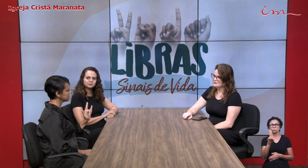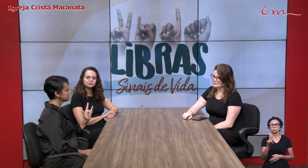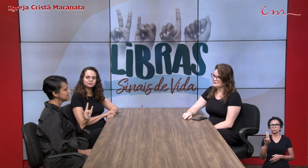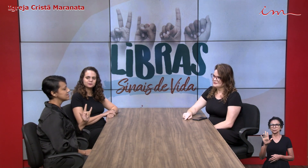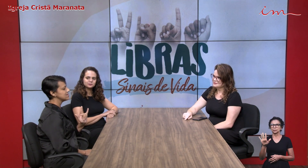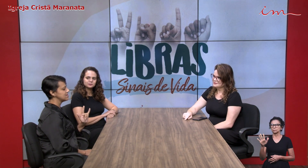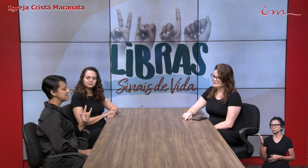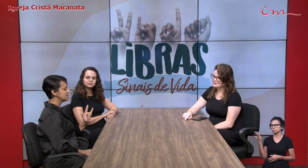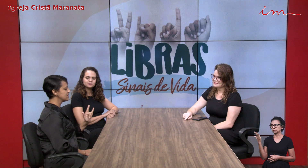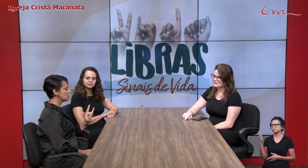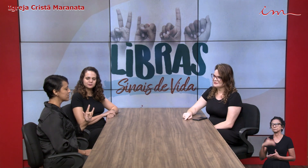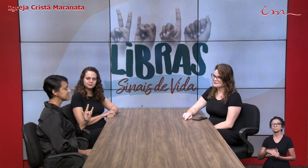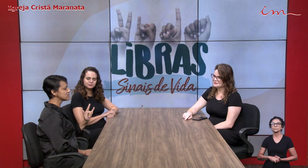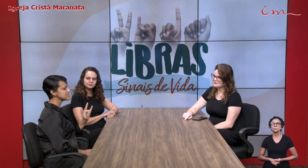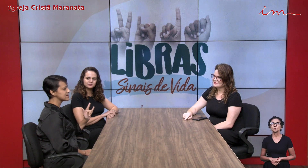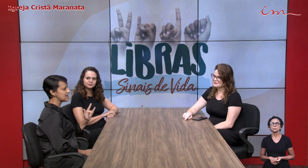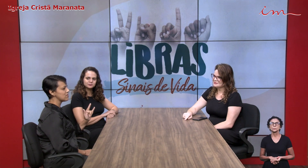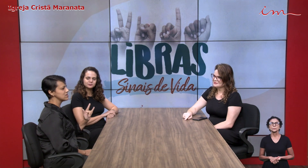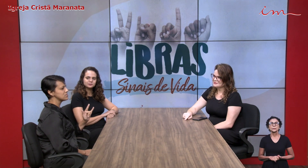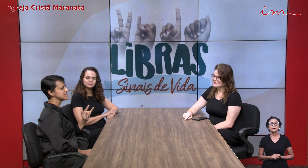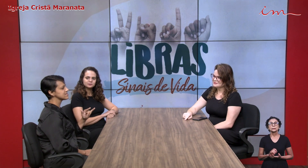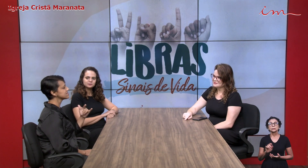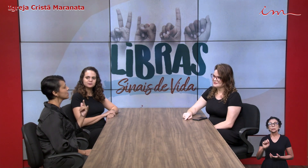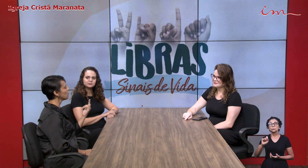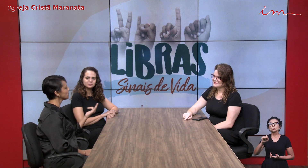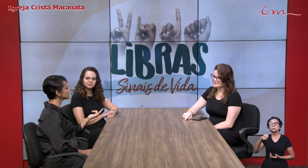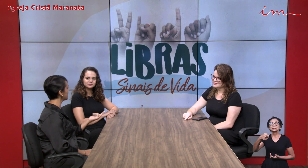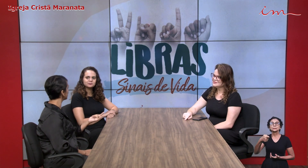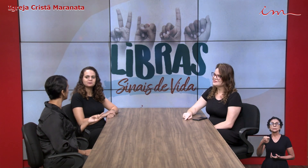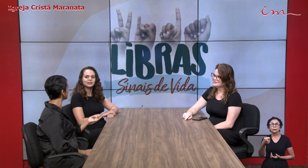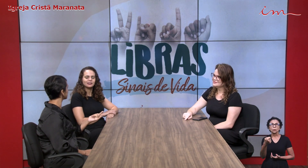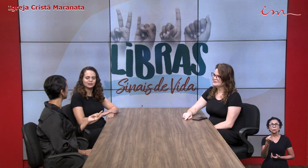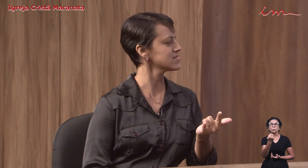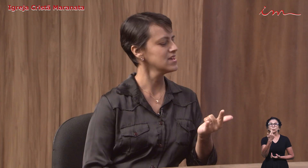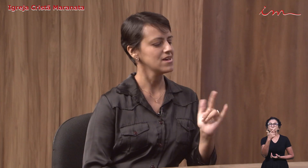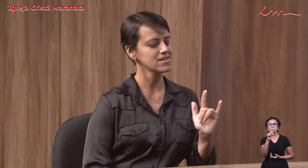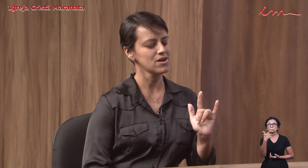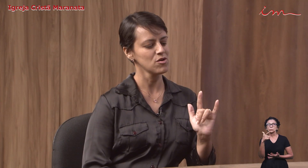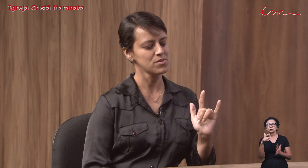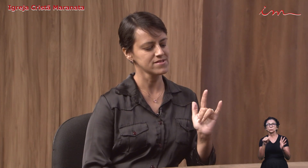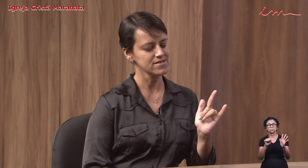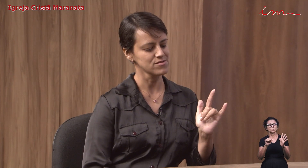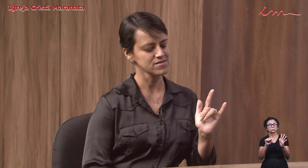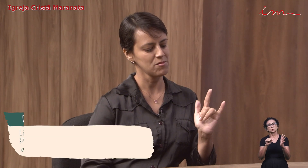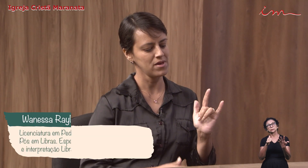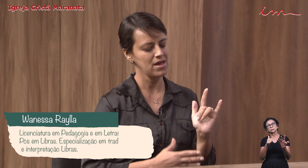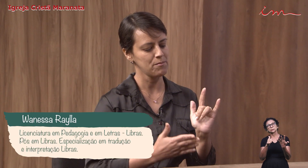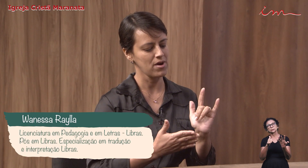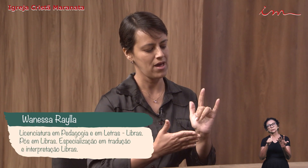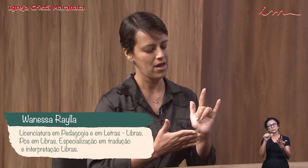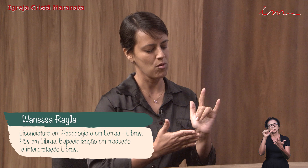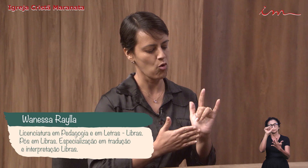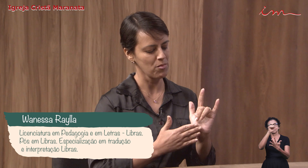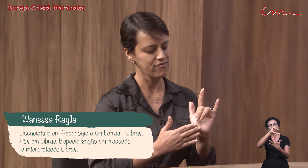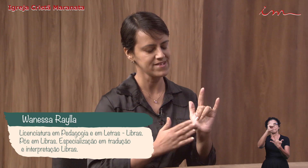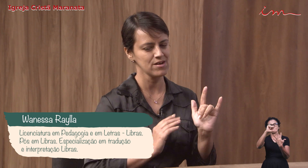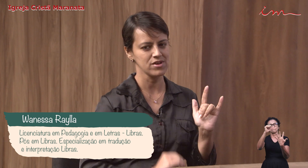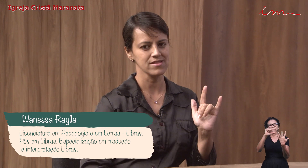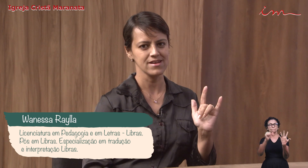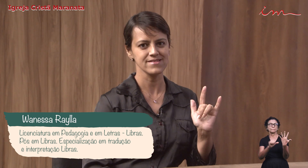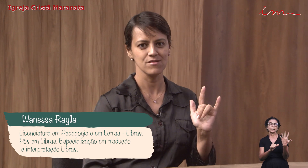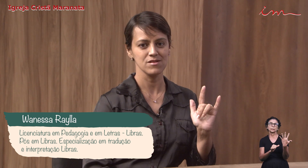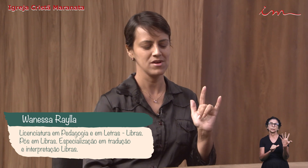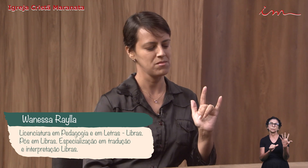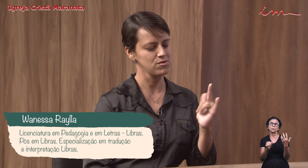assim. E então, para ser um sinal, ele precisa ter outros parâmetros. Isso. Então, eu preciso saber como que vai ser